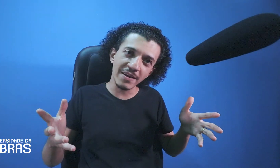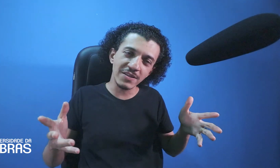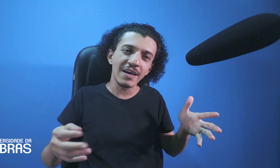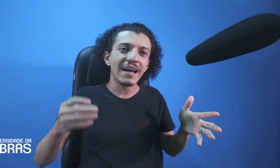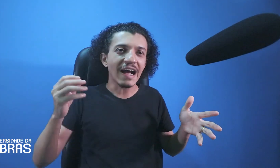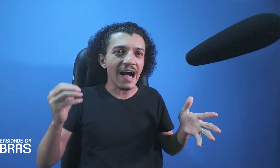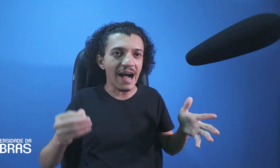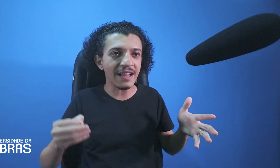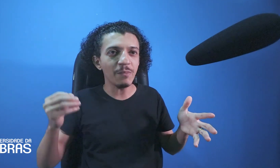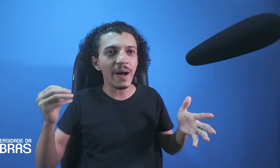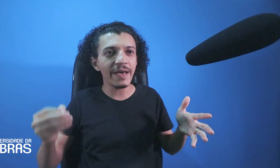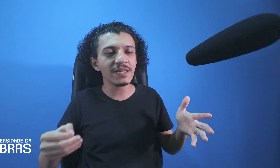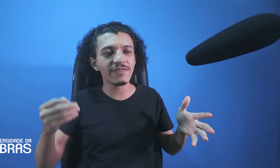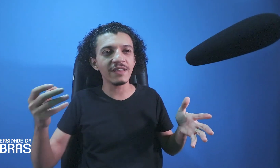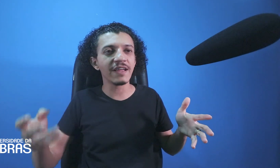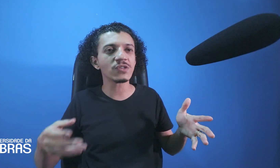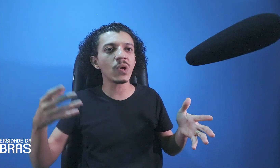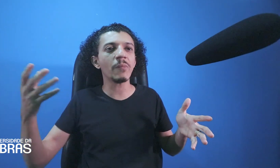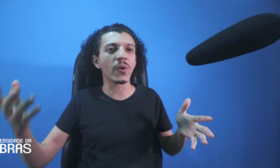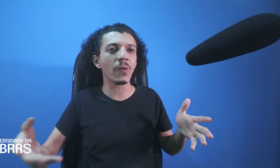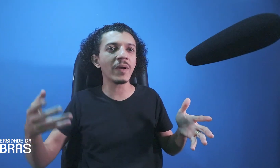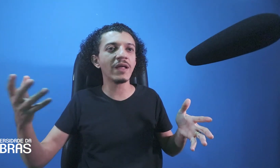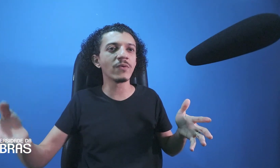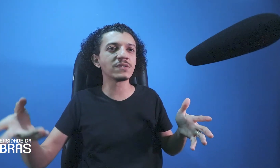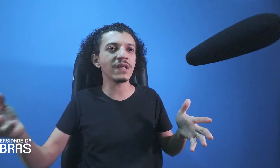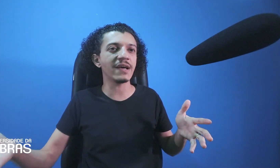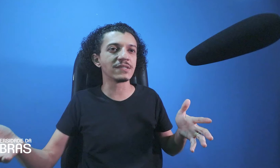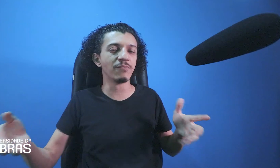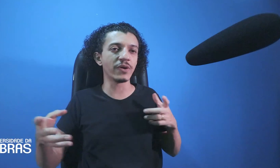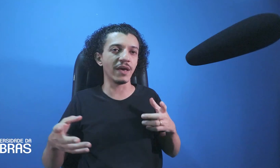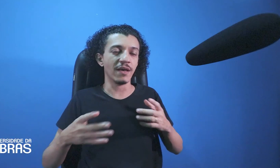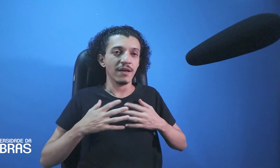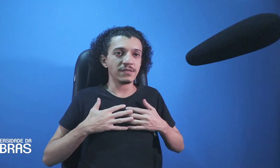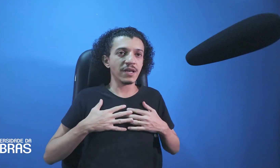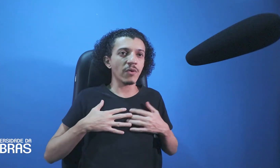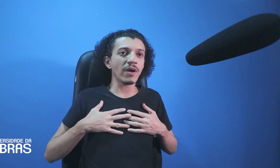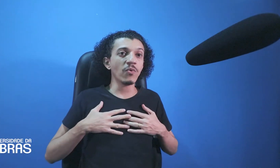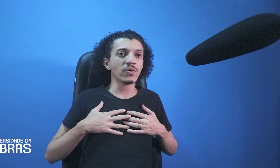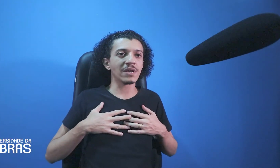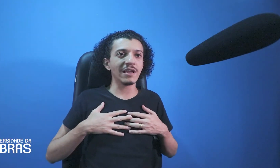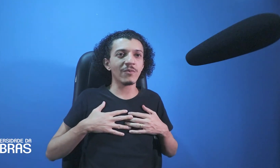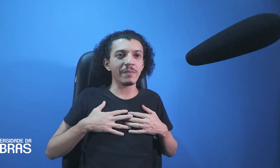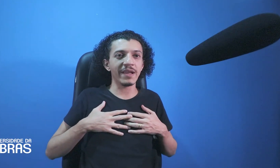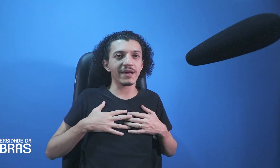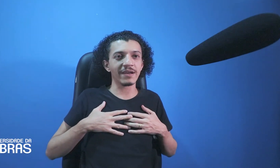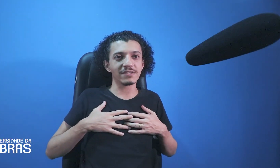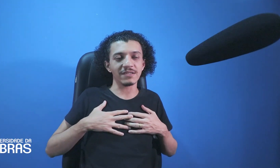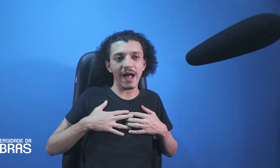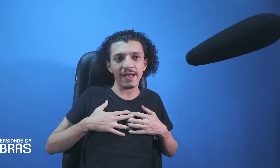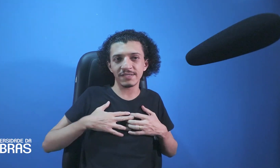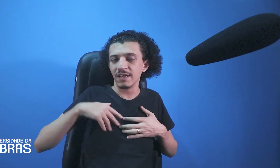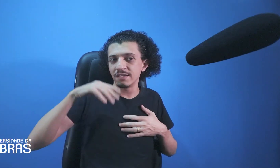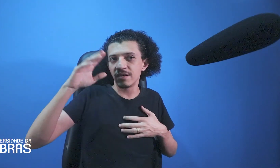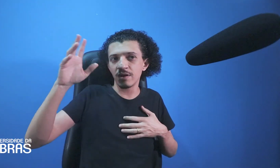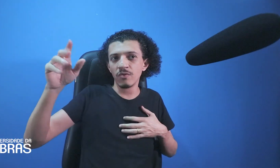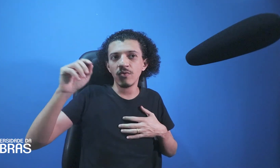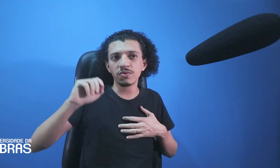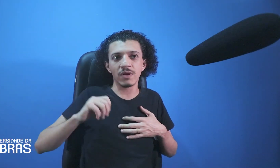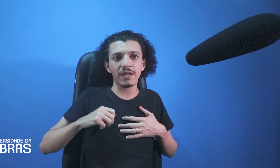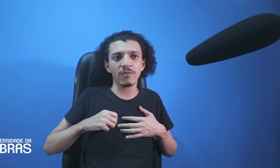Consequentemente, cada país vai ter a sua própria língua de sinais. Por quê? Se eu não uso a língua americana de sinais, se eu não uso a